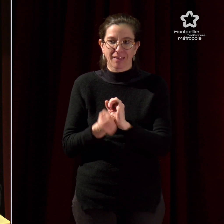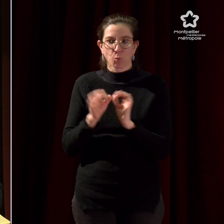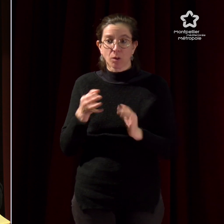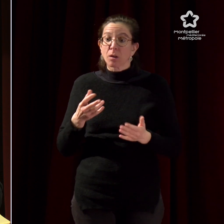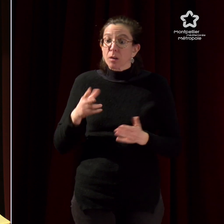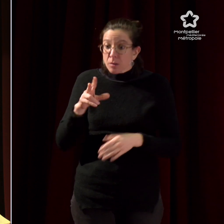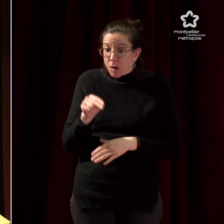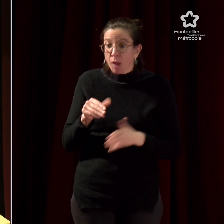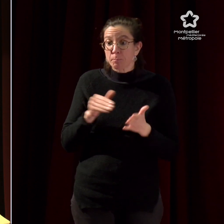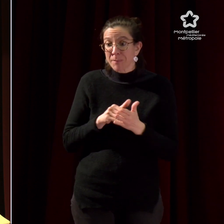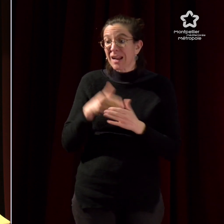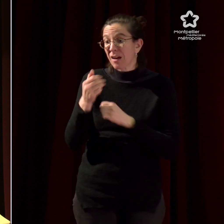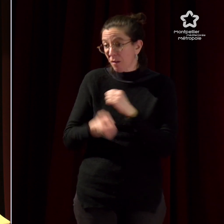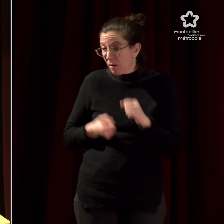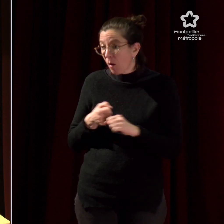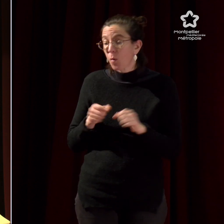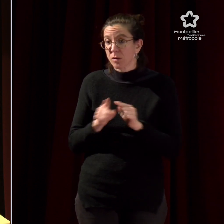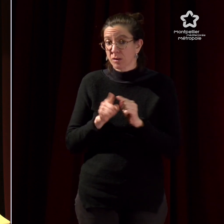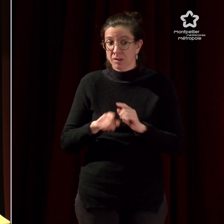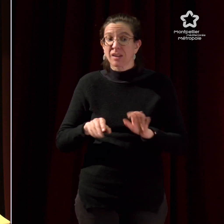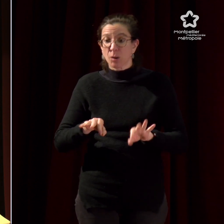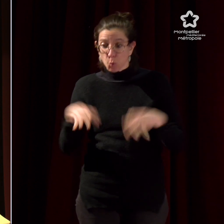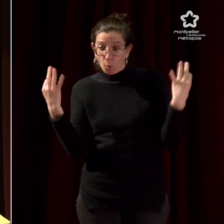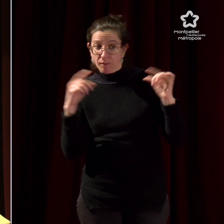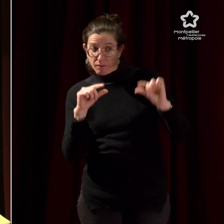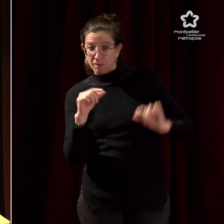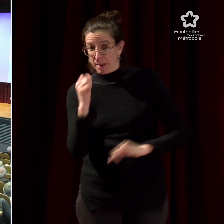Amérique. Je ne sais pas. À suivre.